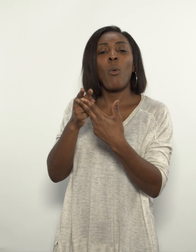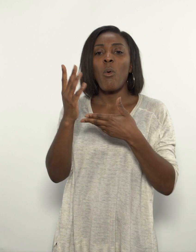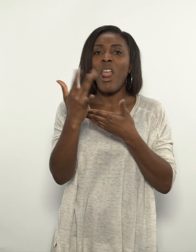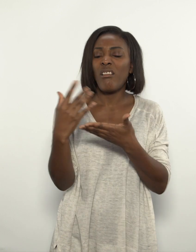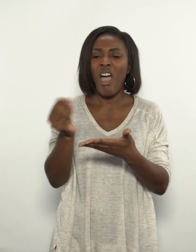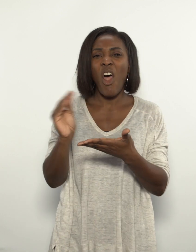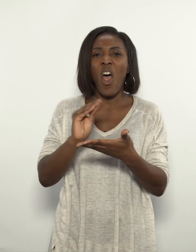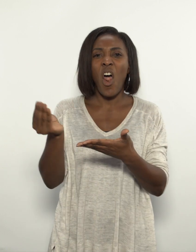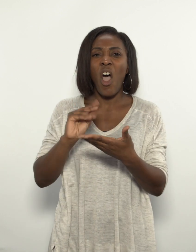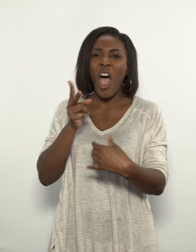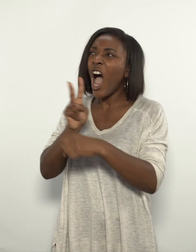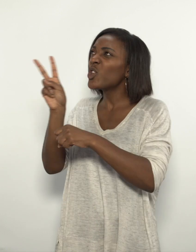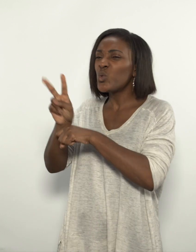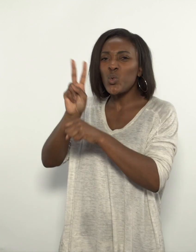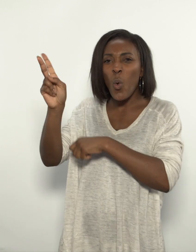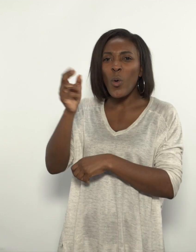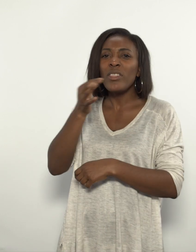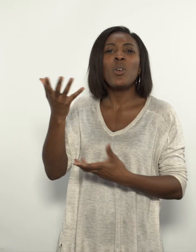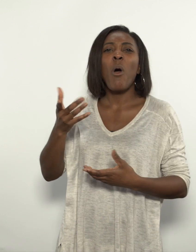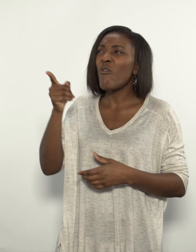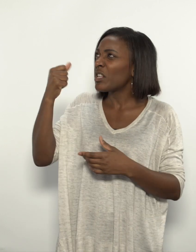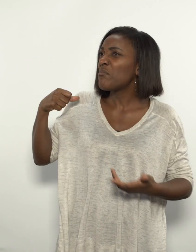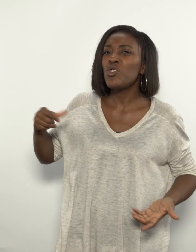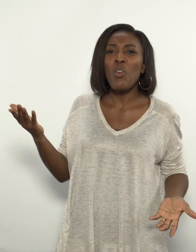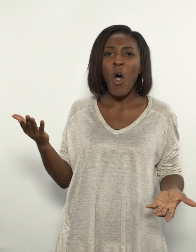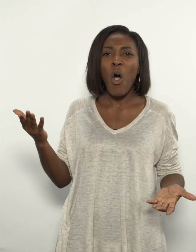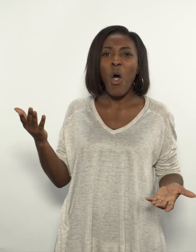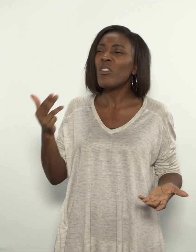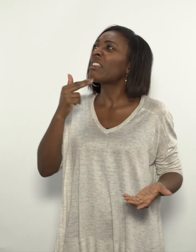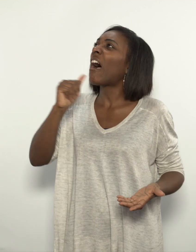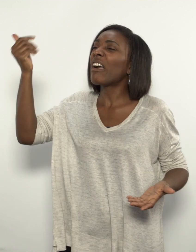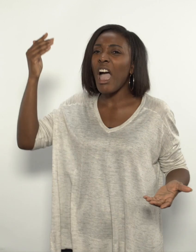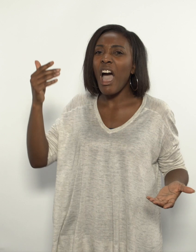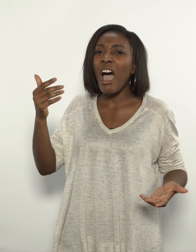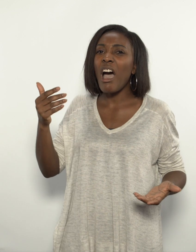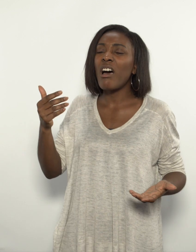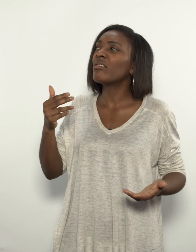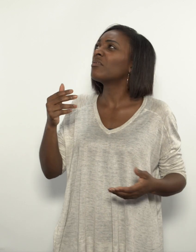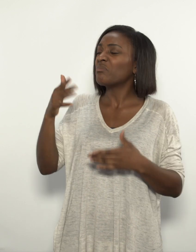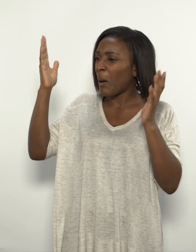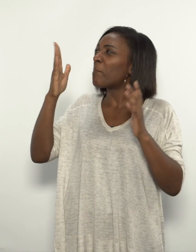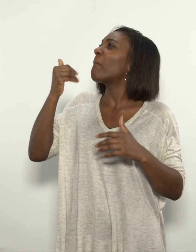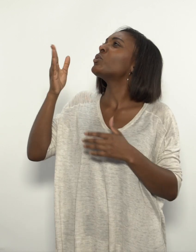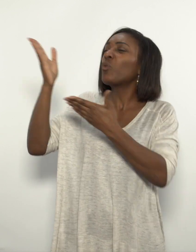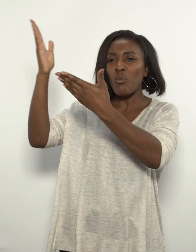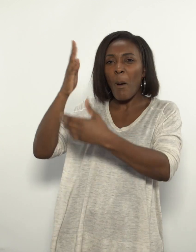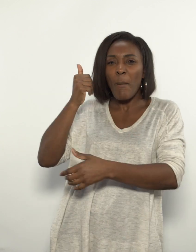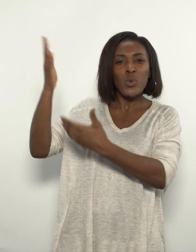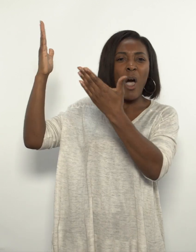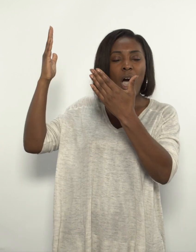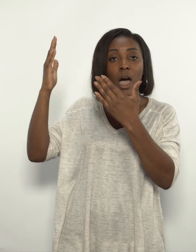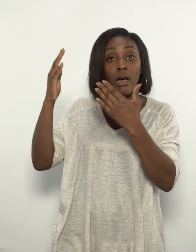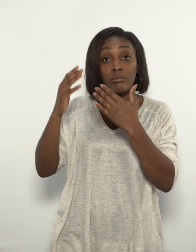un courrier en insultant le fournisseur, en lui disant « Vous êtes méchant, vous servez à rien, vous êtes inutile, j'ai pas besoin